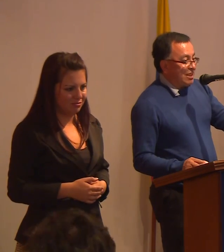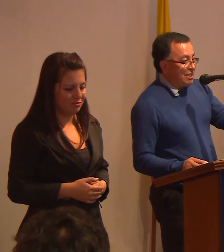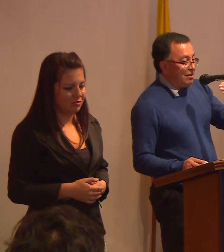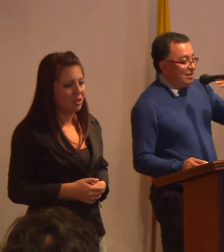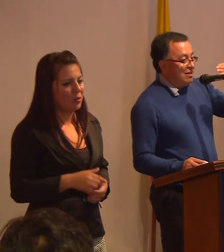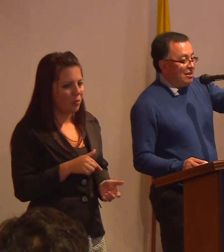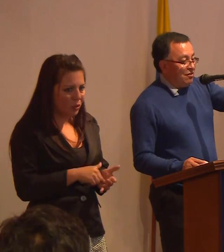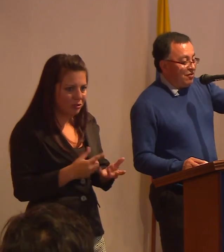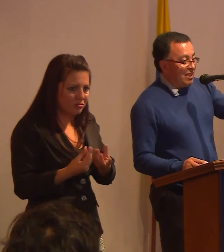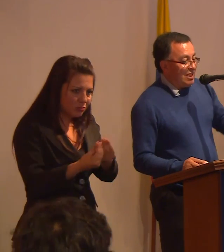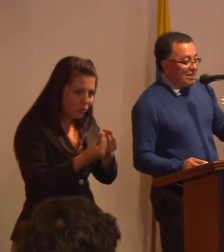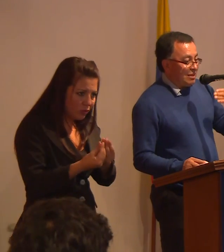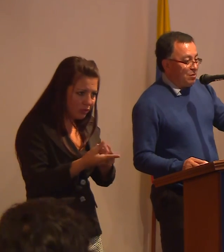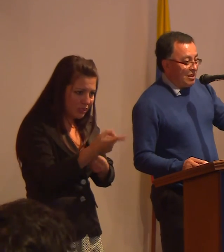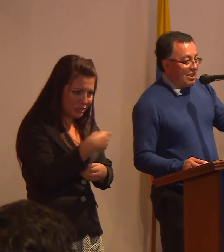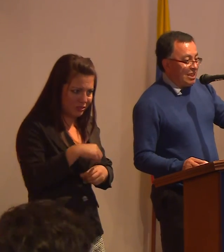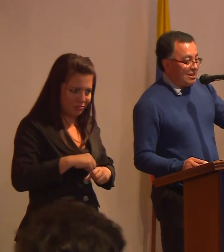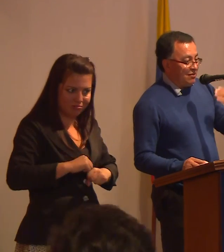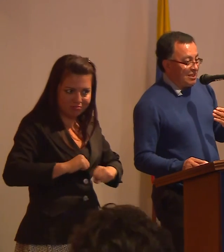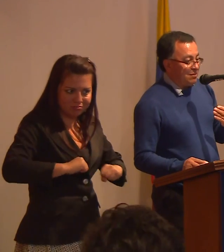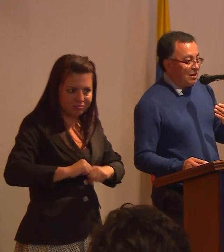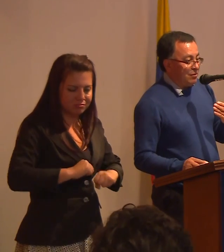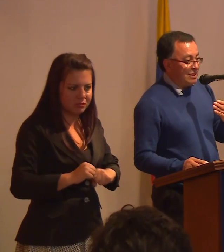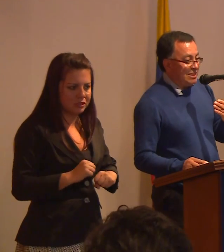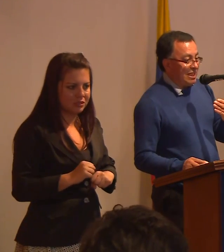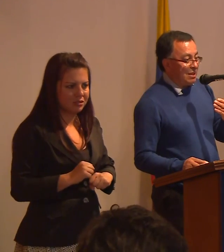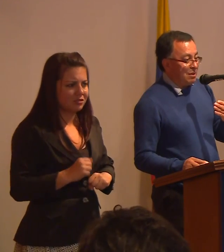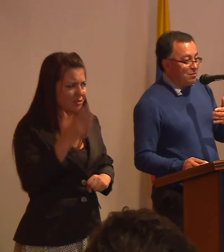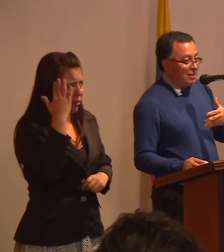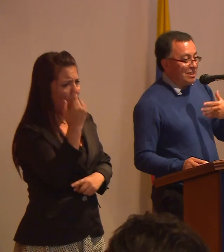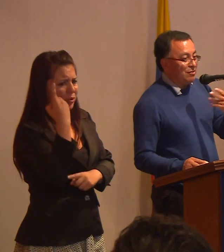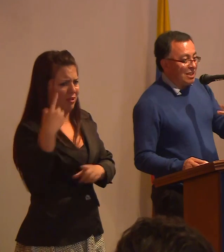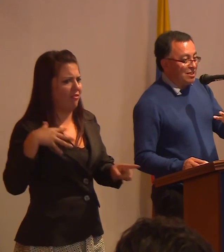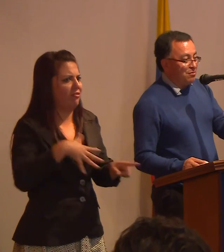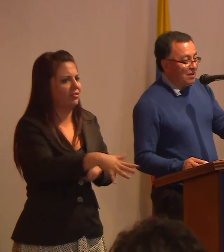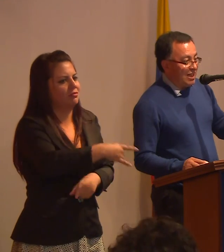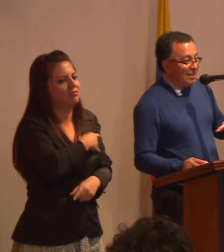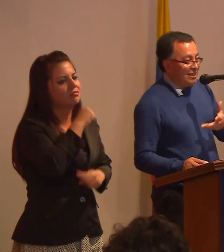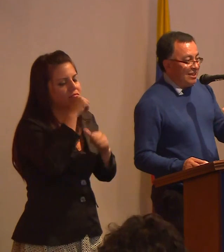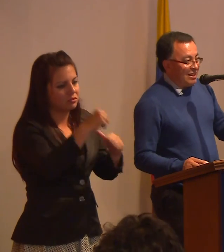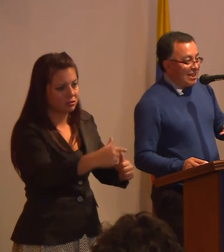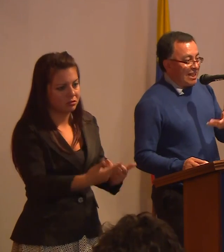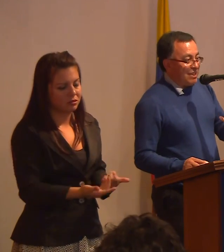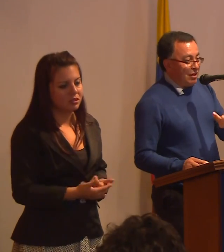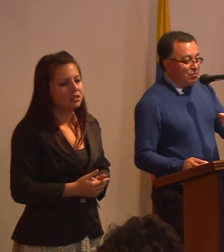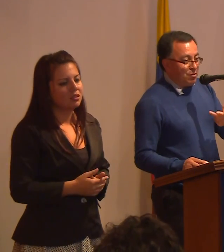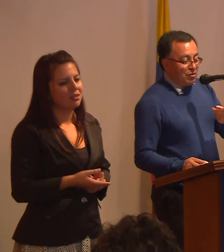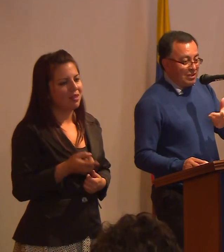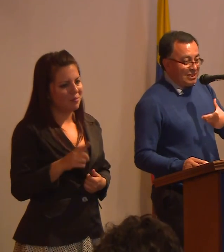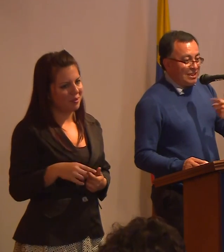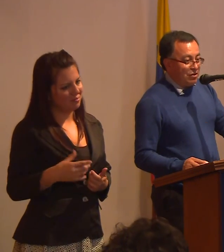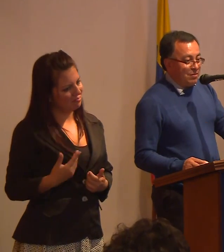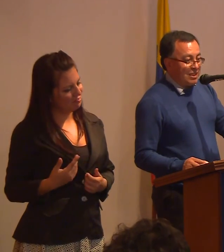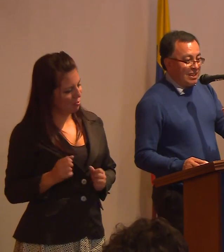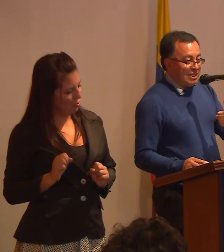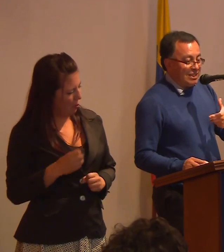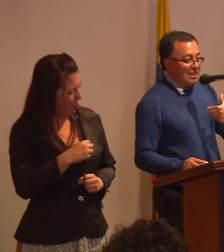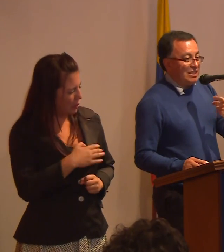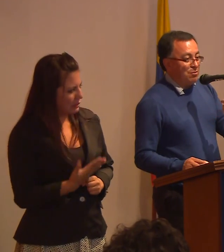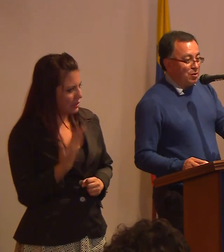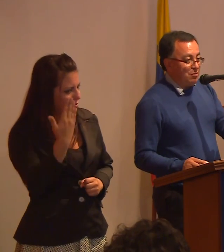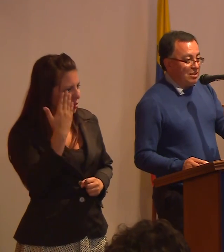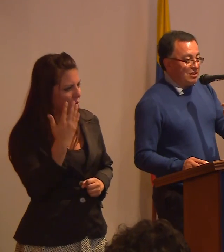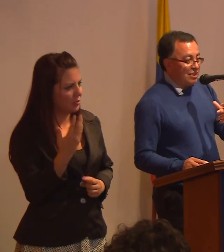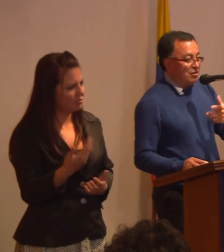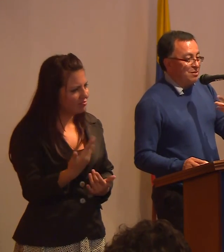acción colectiva frente a estas políticas nefastas para la universidad, también pueden ser ocasión para reactivar un poco ese sentido de pertenencia,